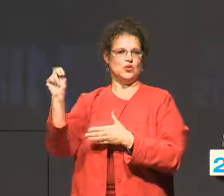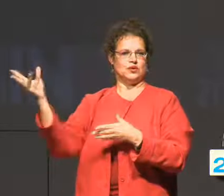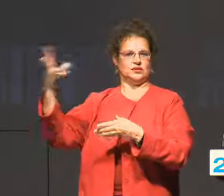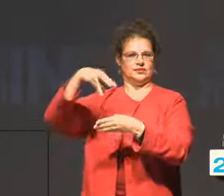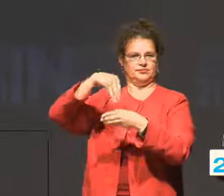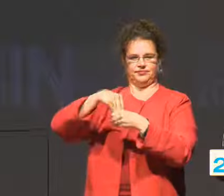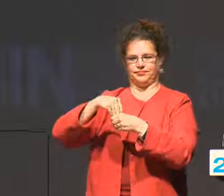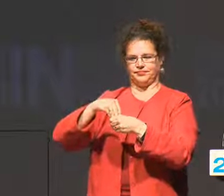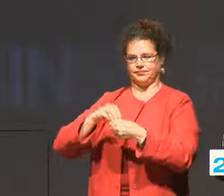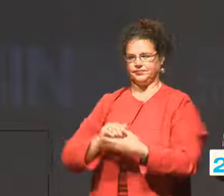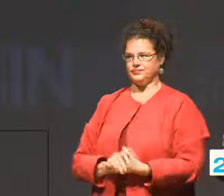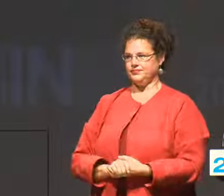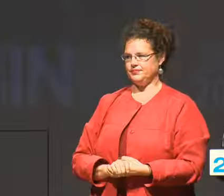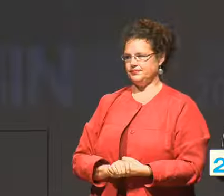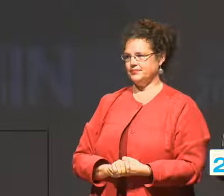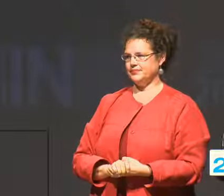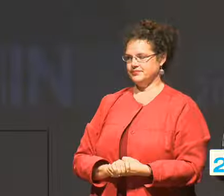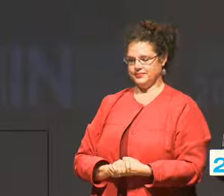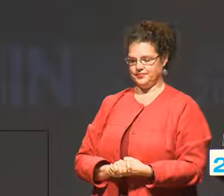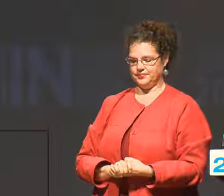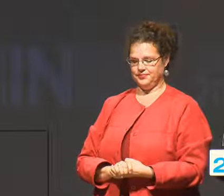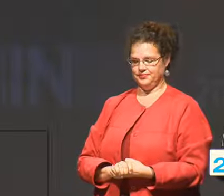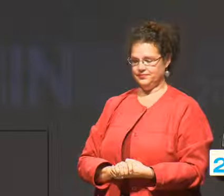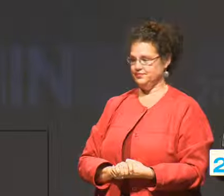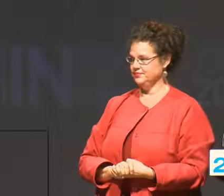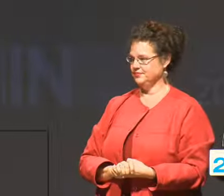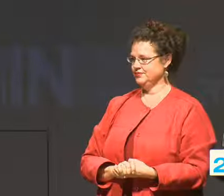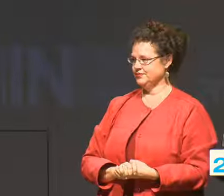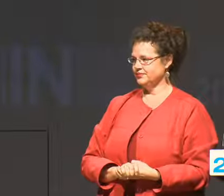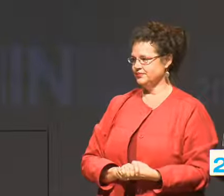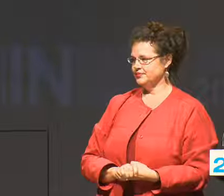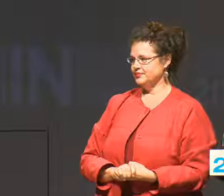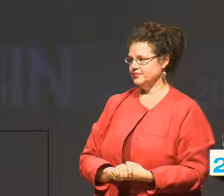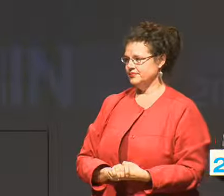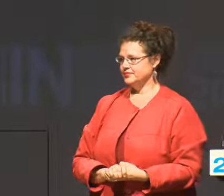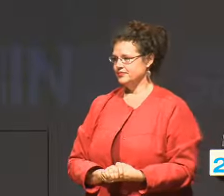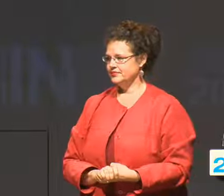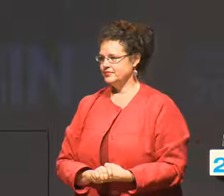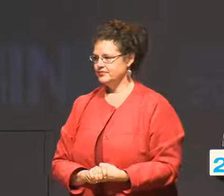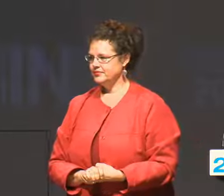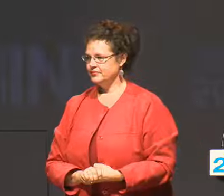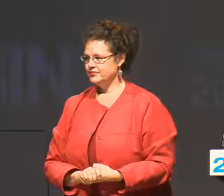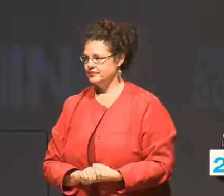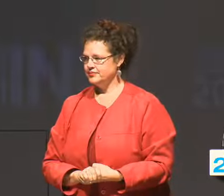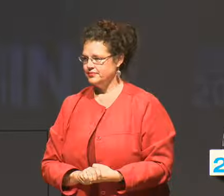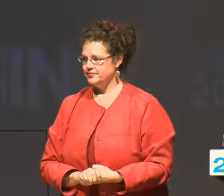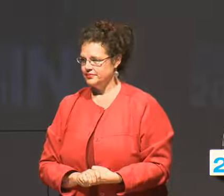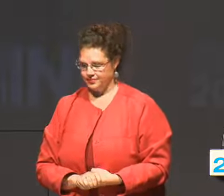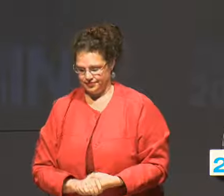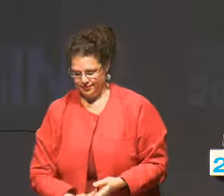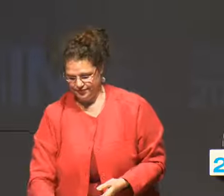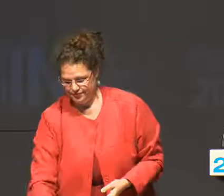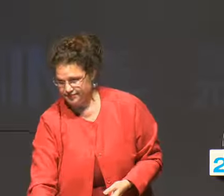verschiedene Menschen betrachtet werden. Und nun sind wir in der Inklusion angelangt. Es sind neu